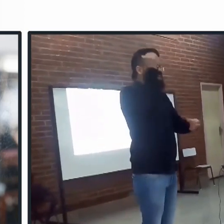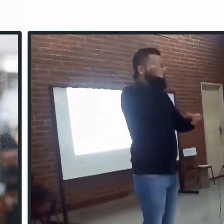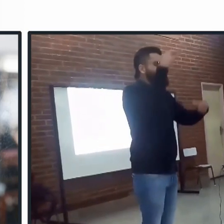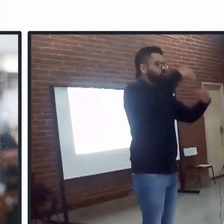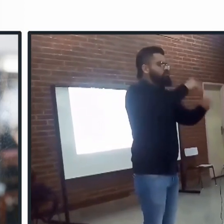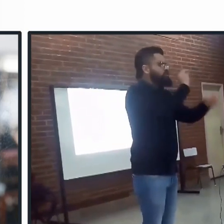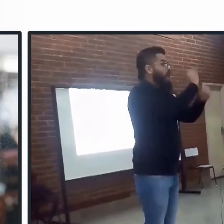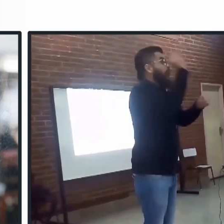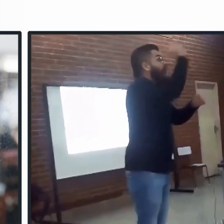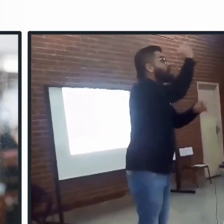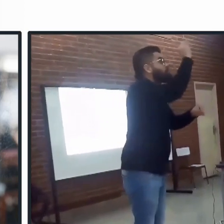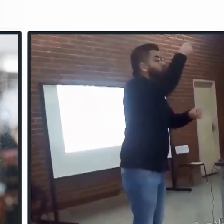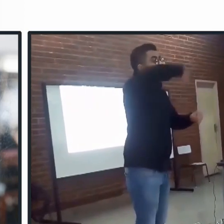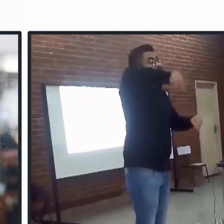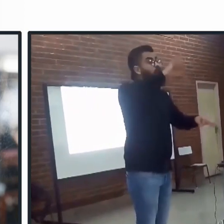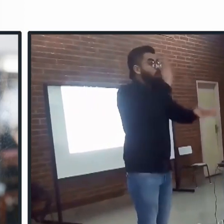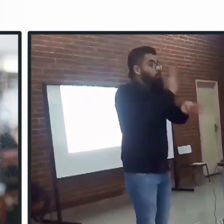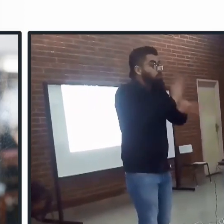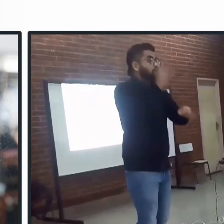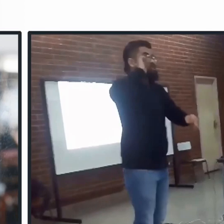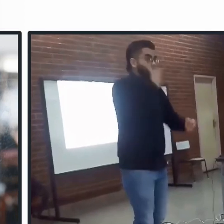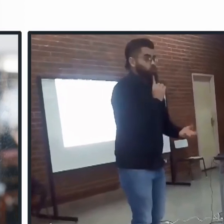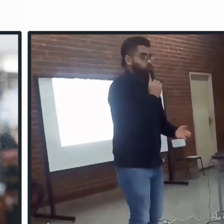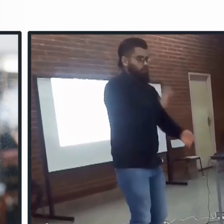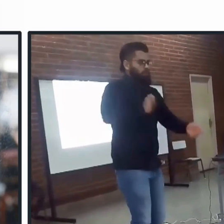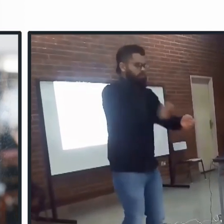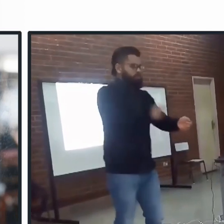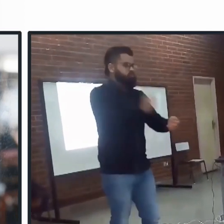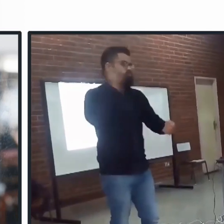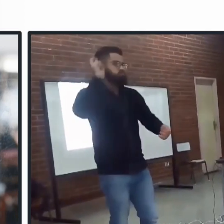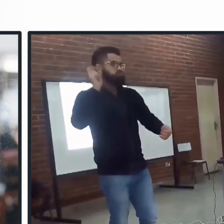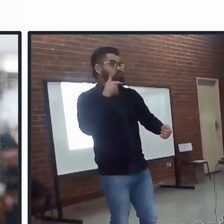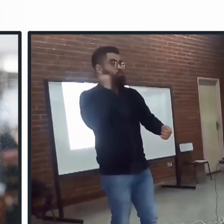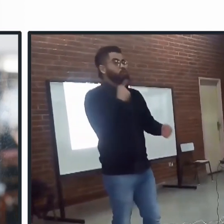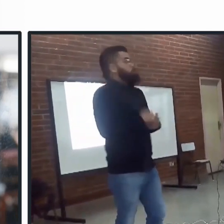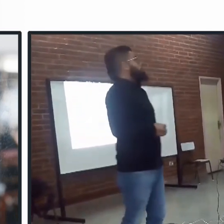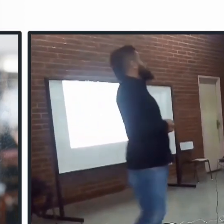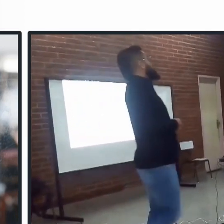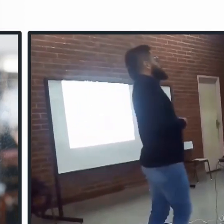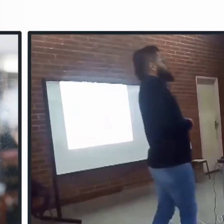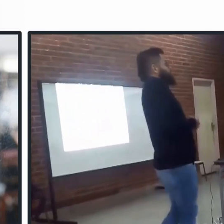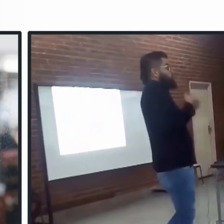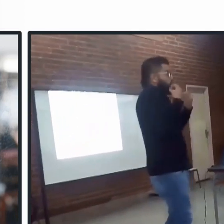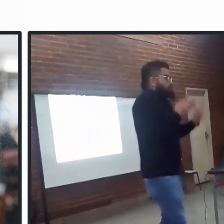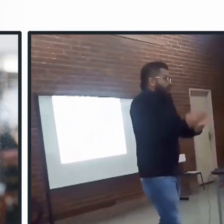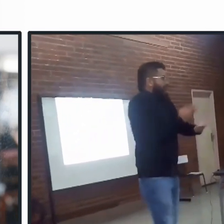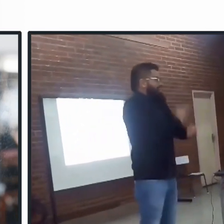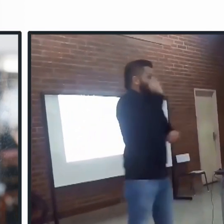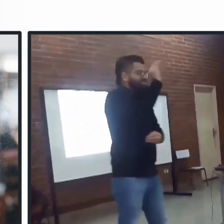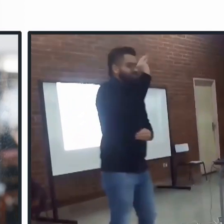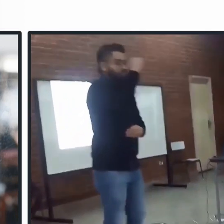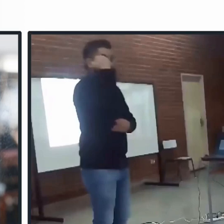desidia de la familia, por desconocimiento, no enviaban a sus hijos a la institución